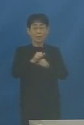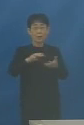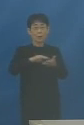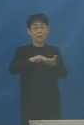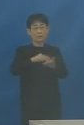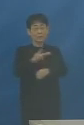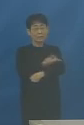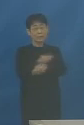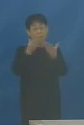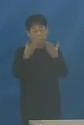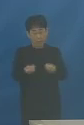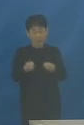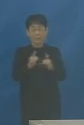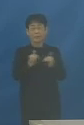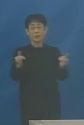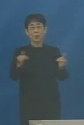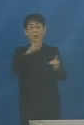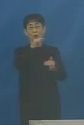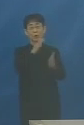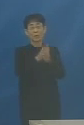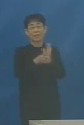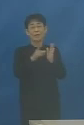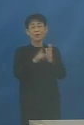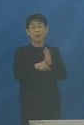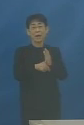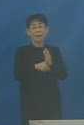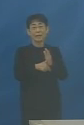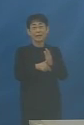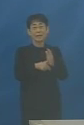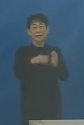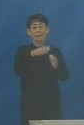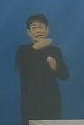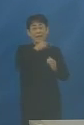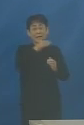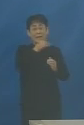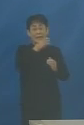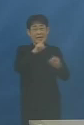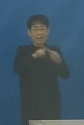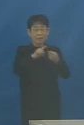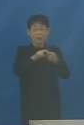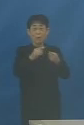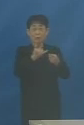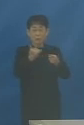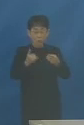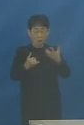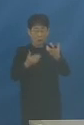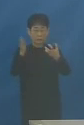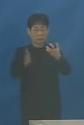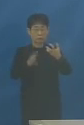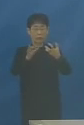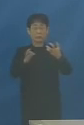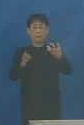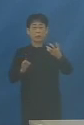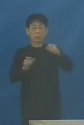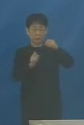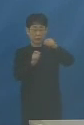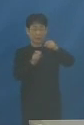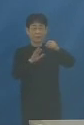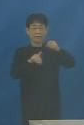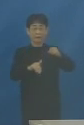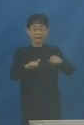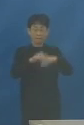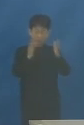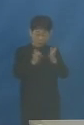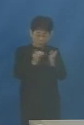られた方はもうすでに本件あの対象年齢の8割に達していますのでかなり多くの方々が対象になりえ